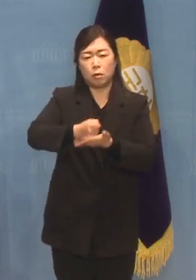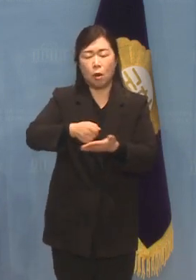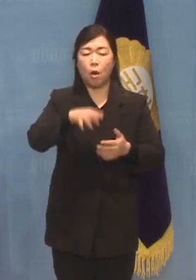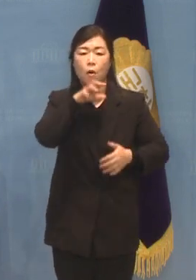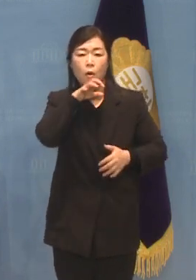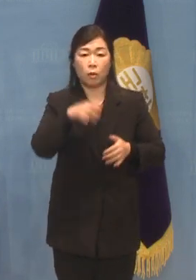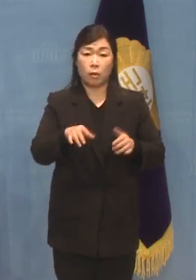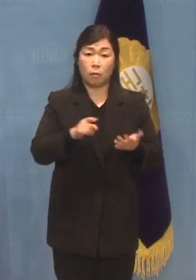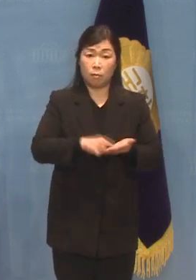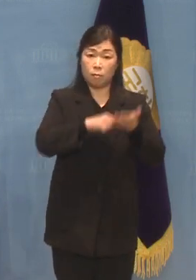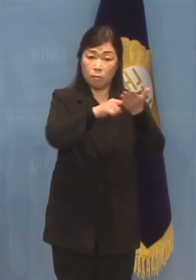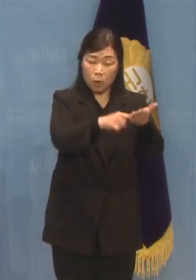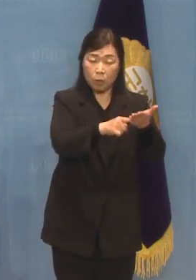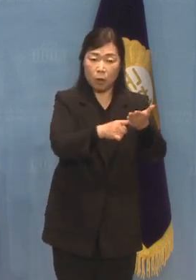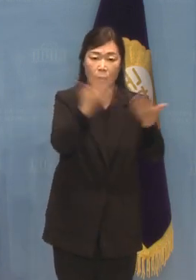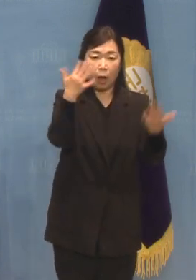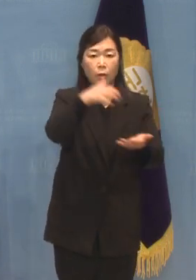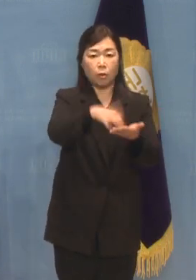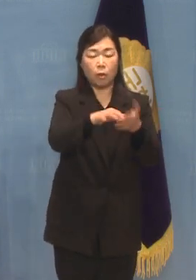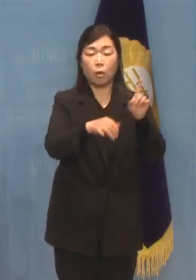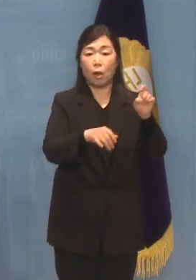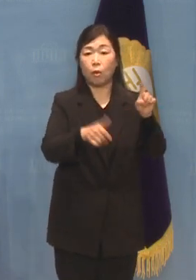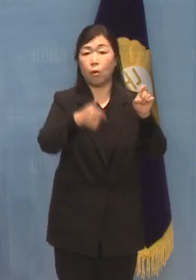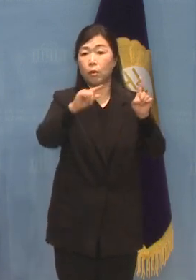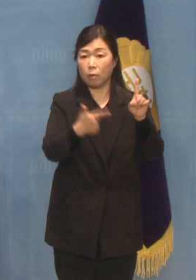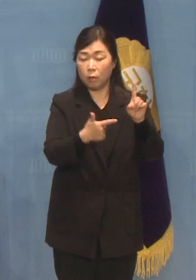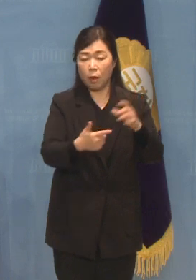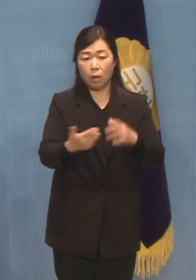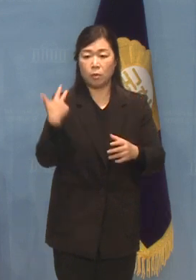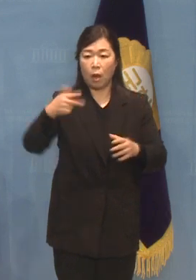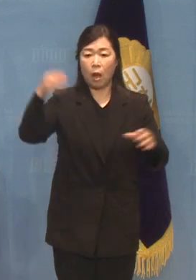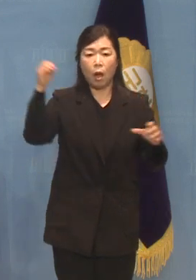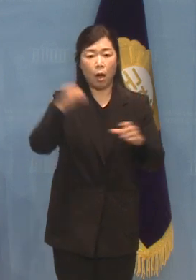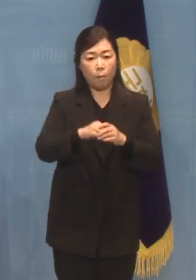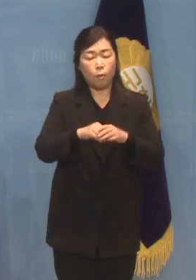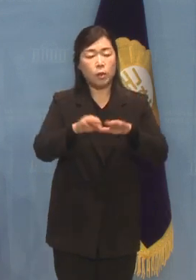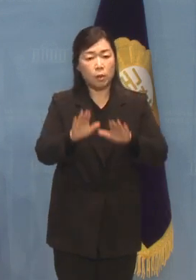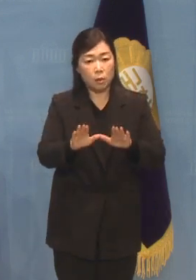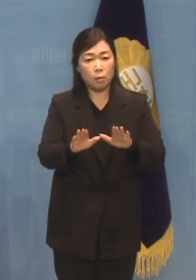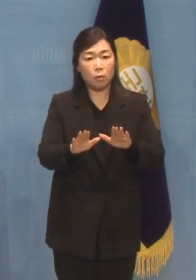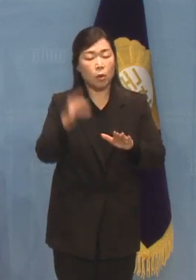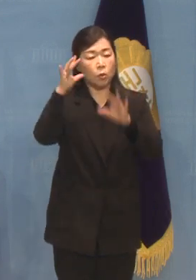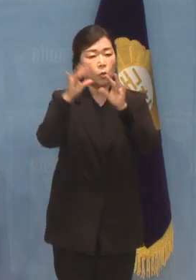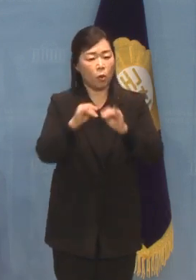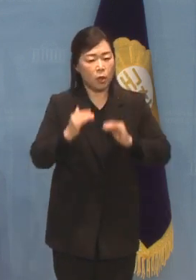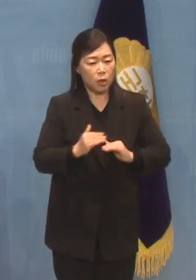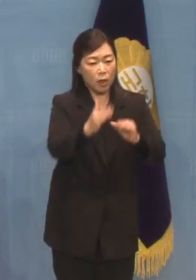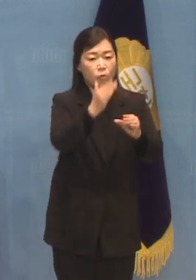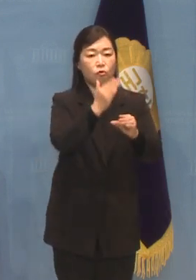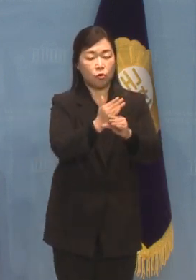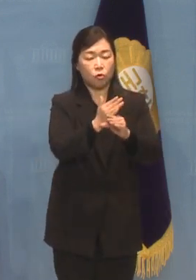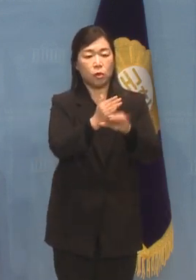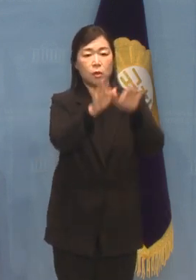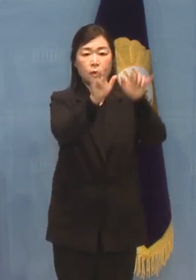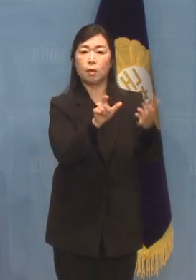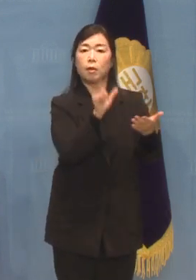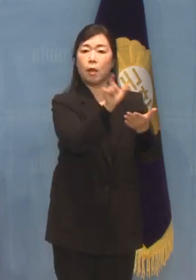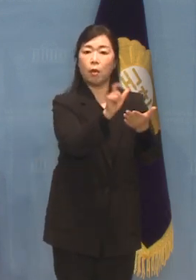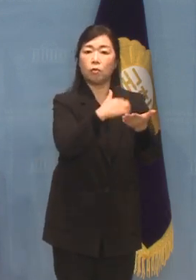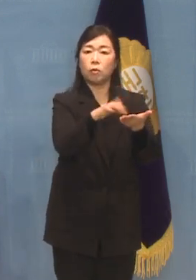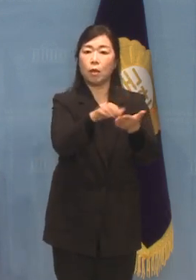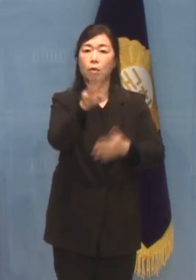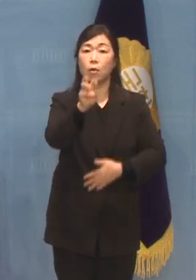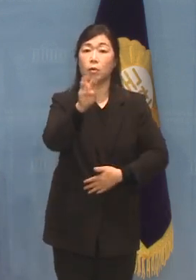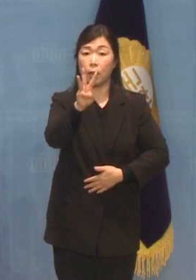총 11건으로 지난주 새로 공개된 청원을 포함해서 현재 동의 진행 중인 청원은 총